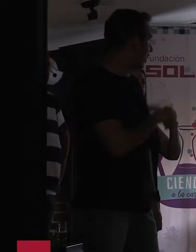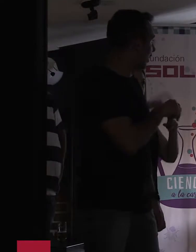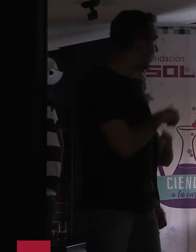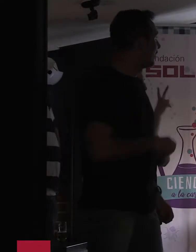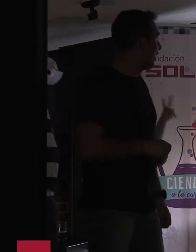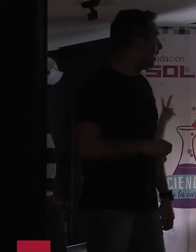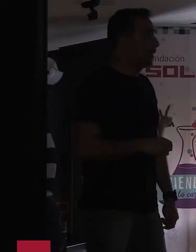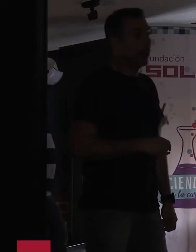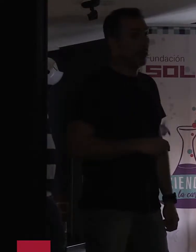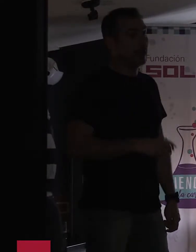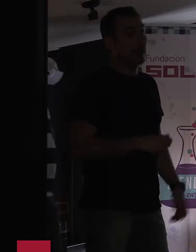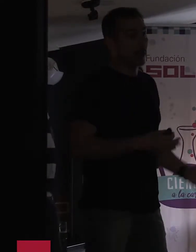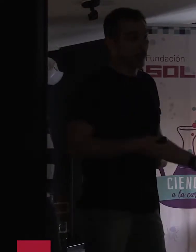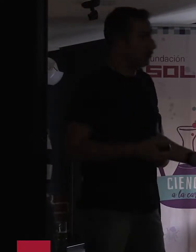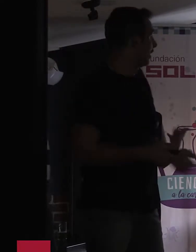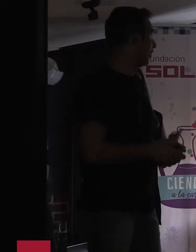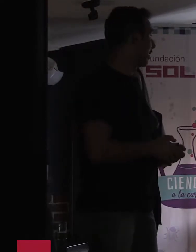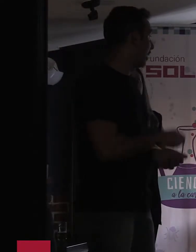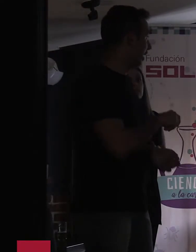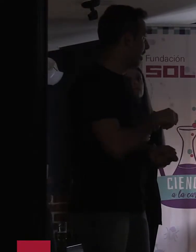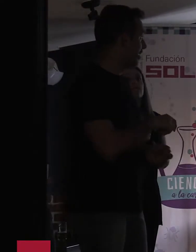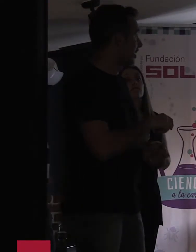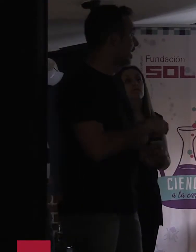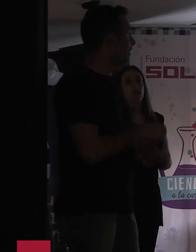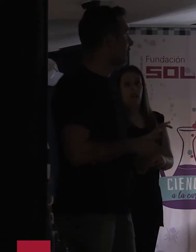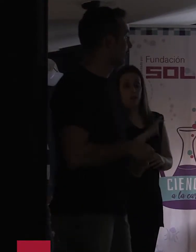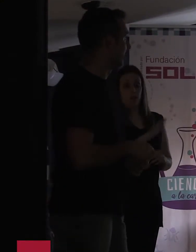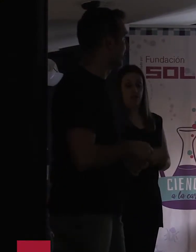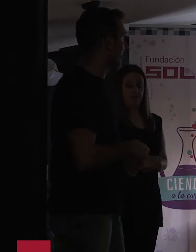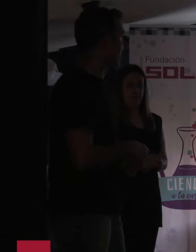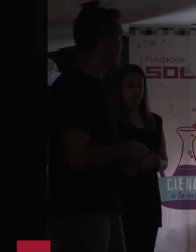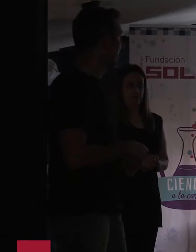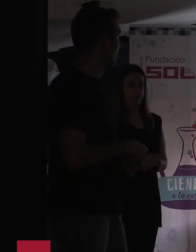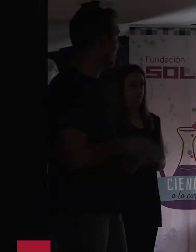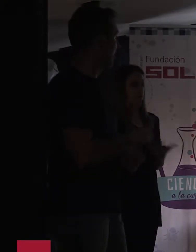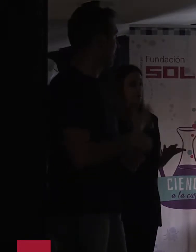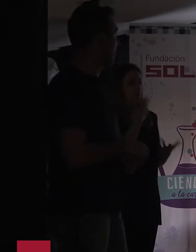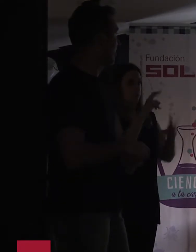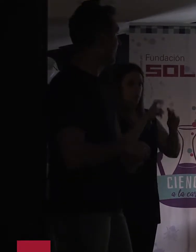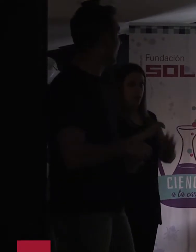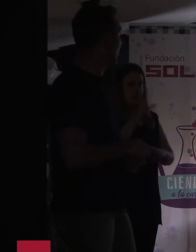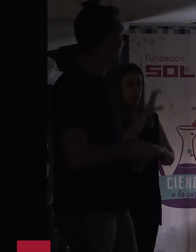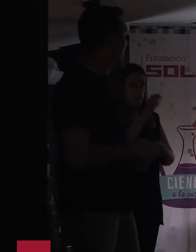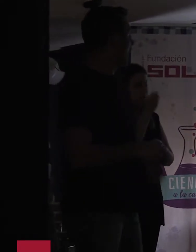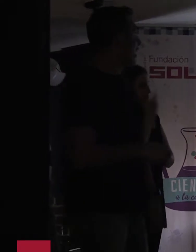si lo recordar que era, y ahí premio. Tanto de las camisetas de NADLA, como de Investigación y Ciencia, como de Néstor